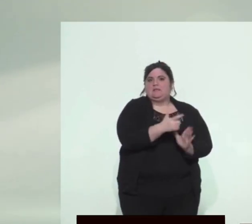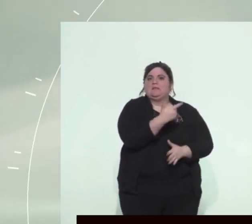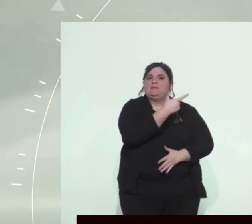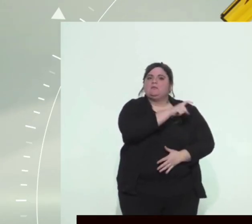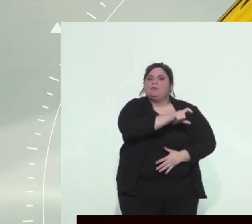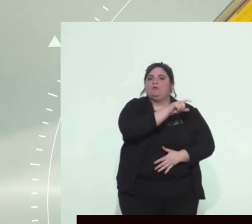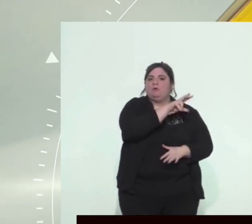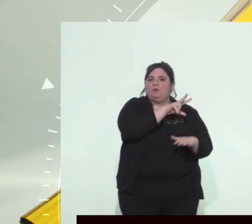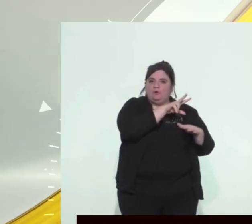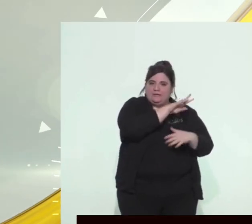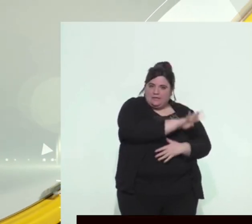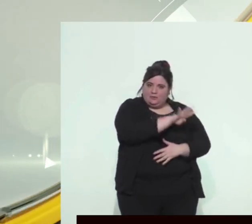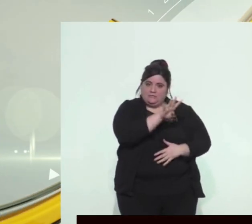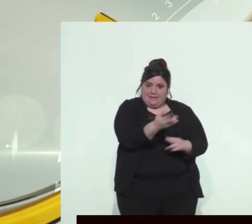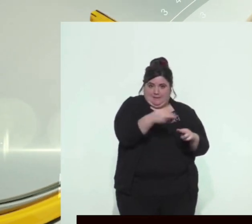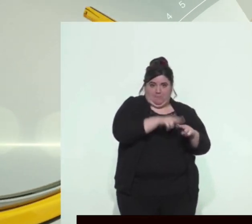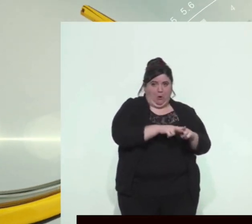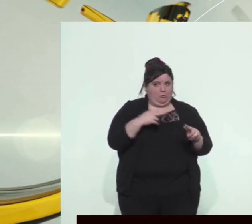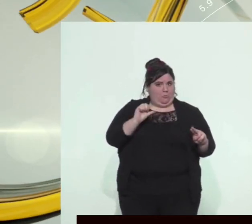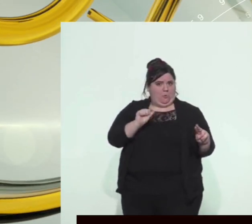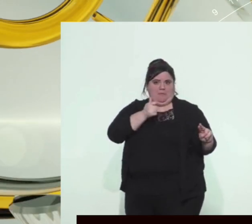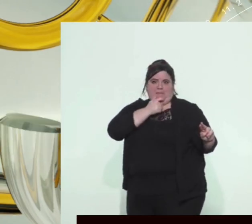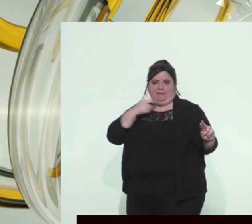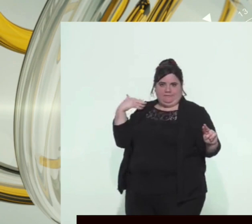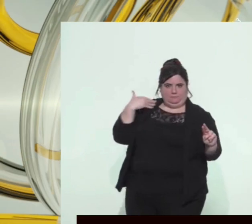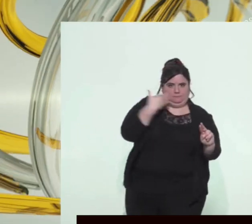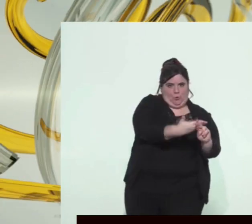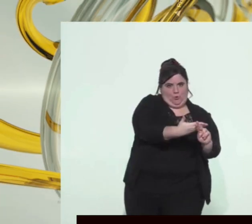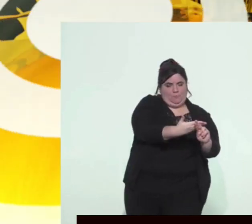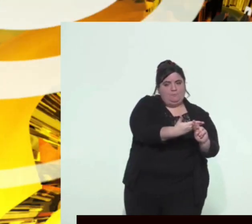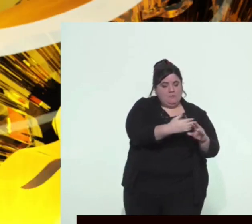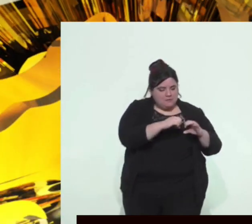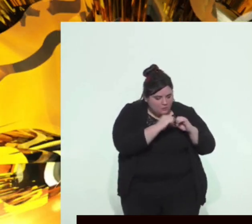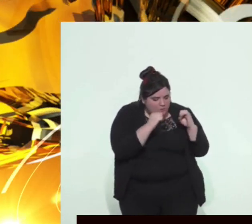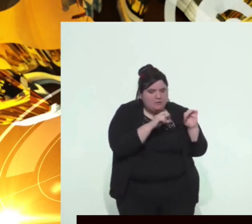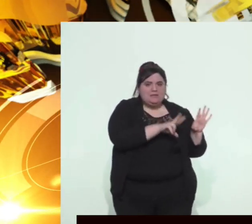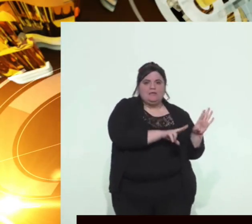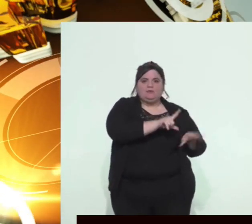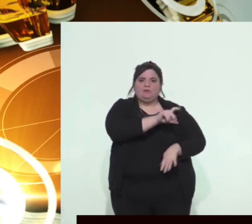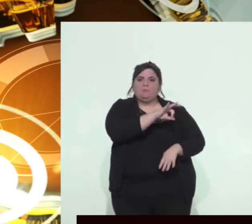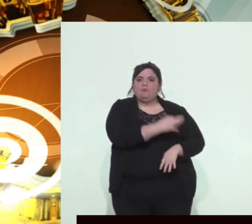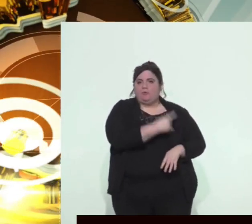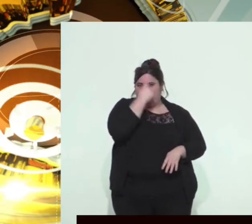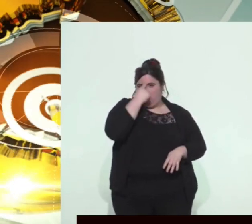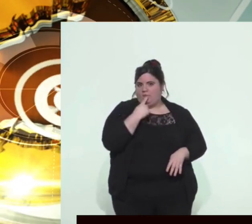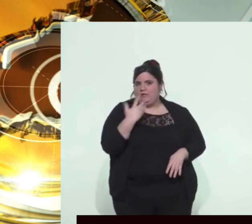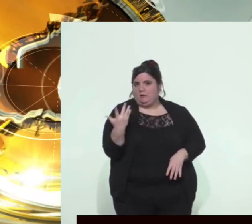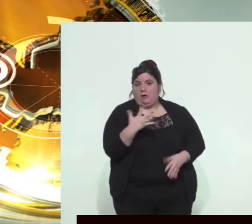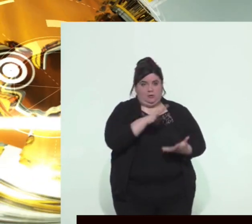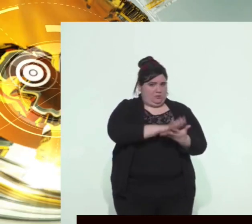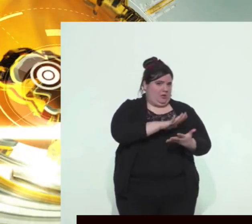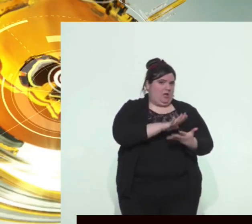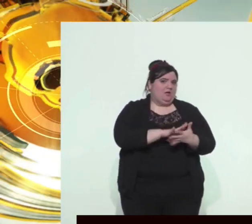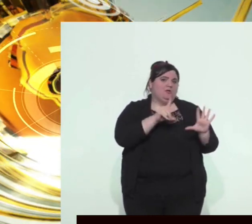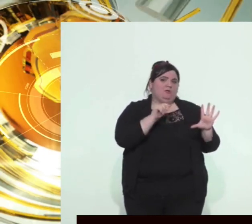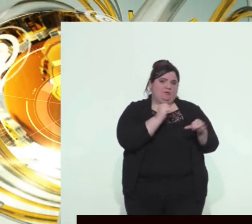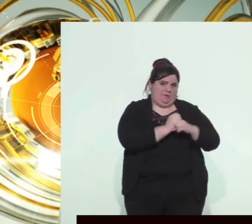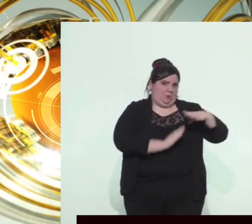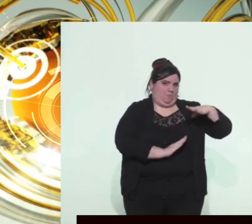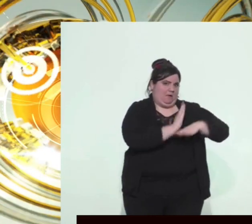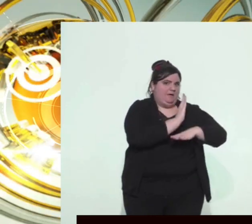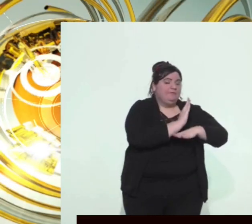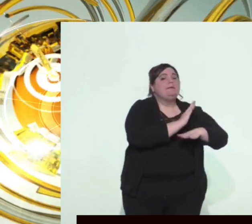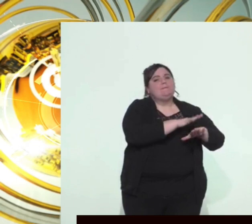244 décès depuis le 1er mars. 82% de ces décès surviennent chez les plus de 70 ans. Nous notons